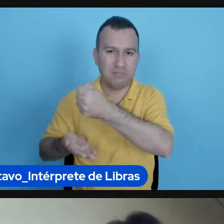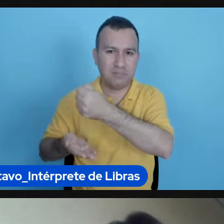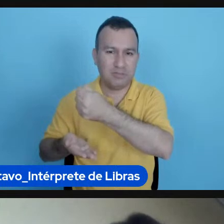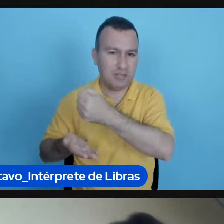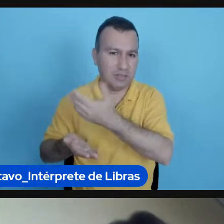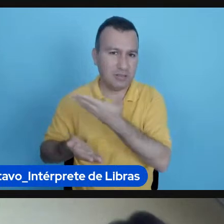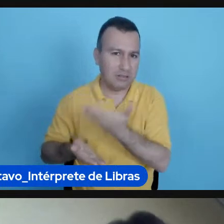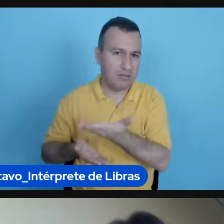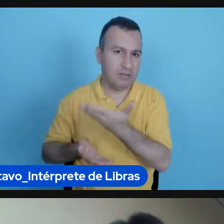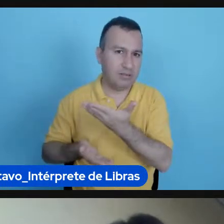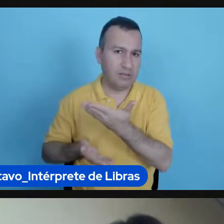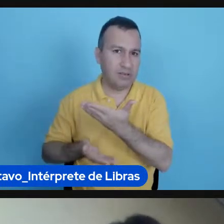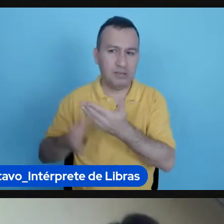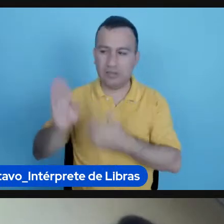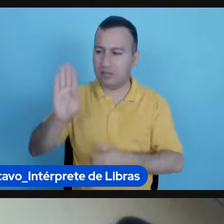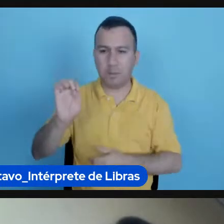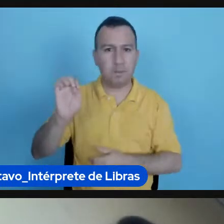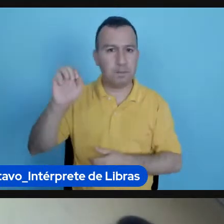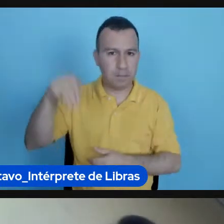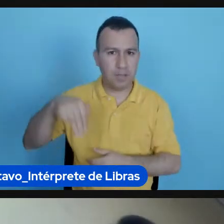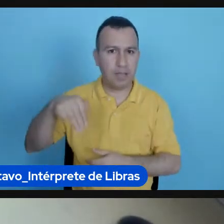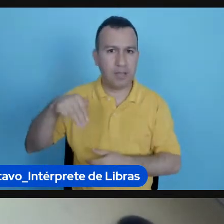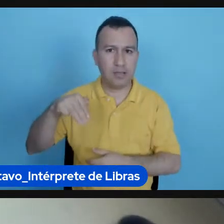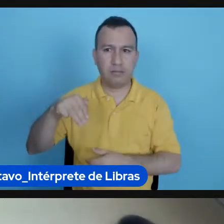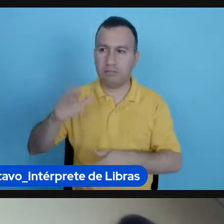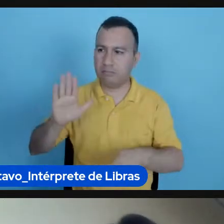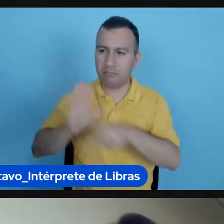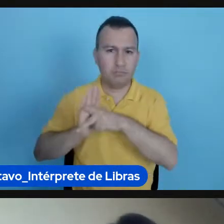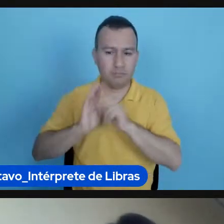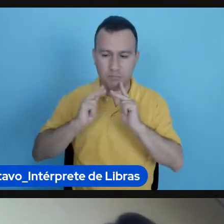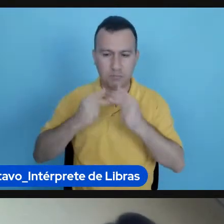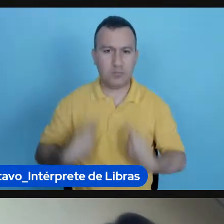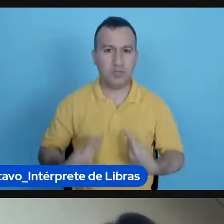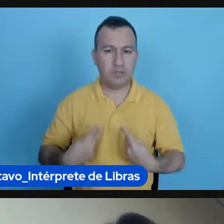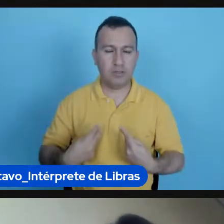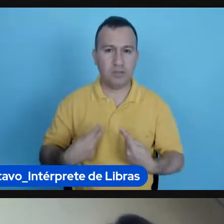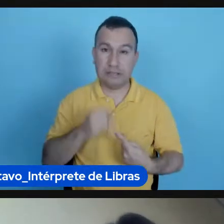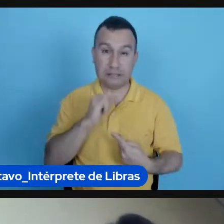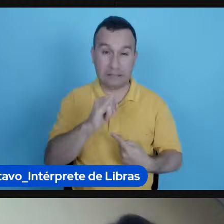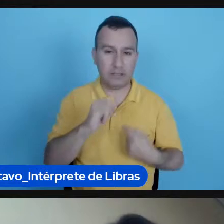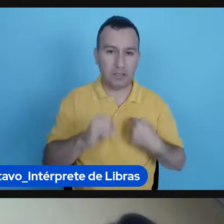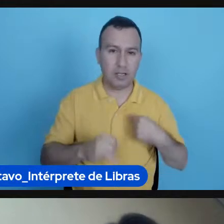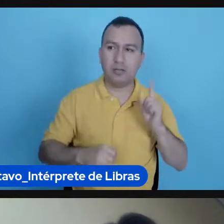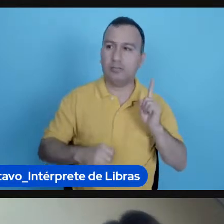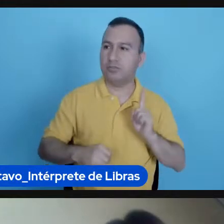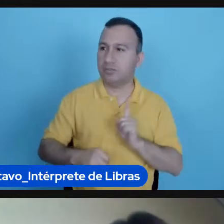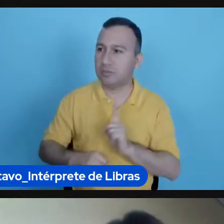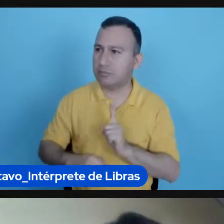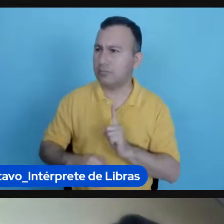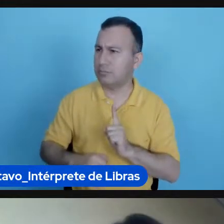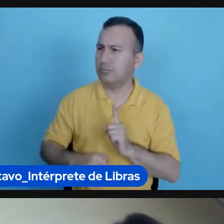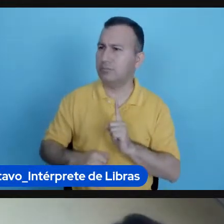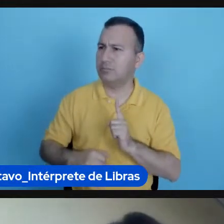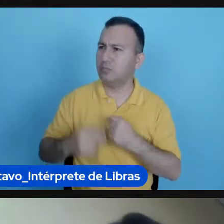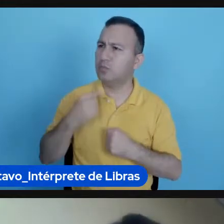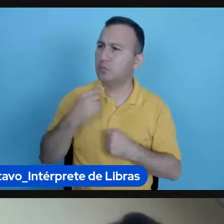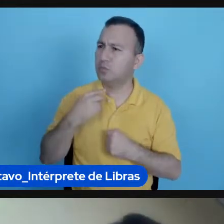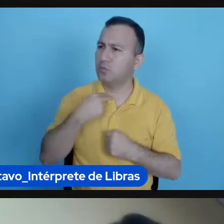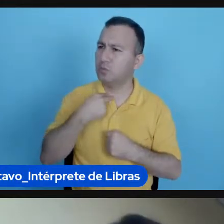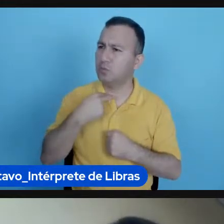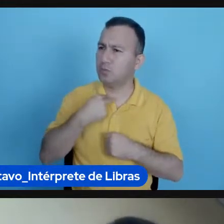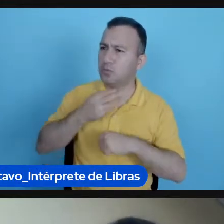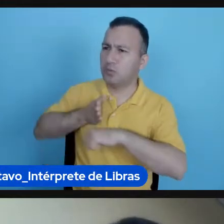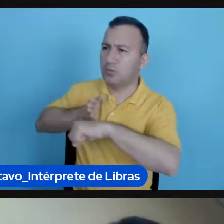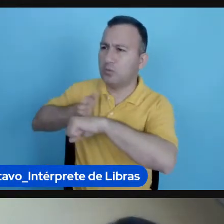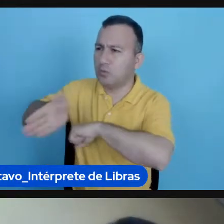né, humano. O que a gente sentiria se a gente chega nessa escola e não pode entrar? E depois, se pode entrar, não dá conta de